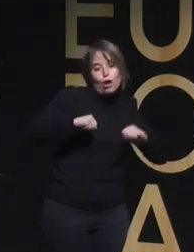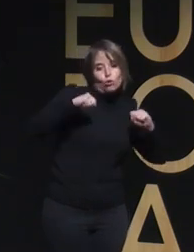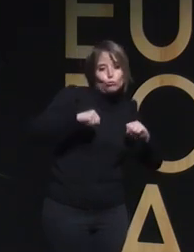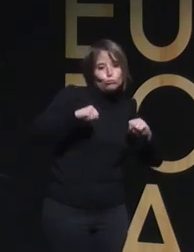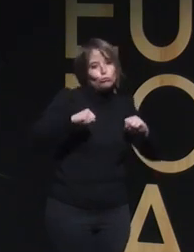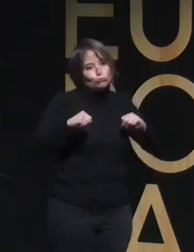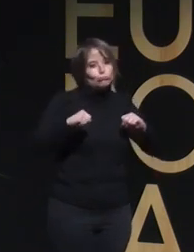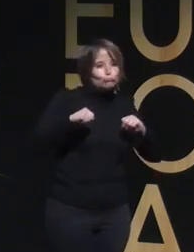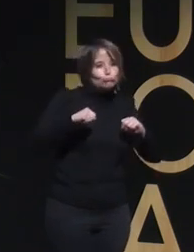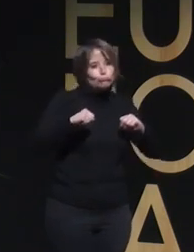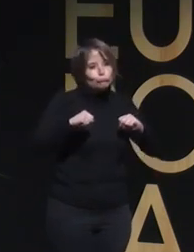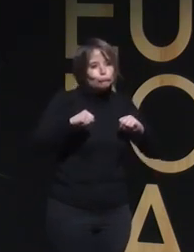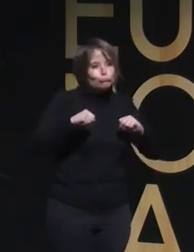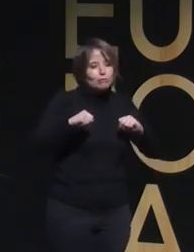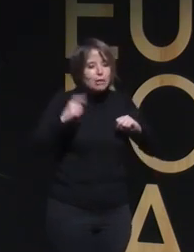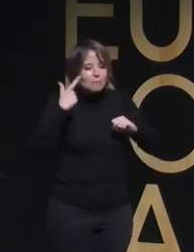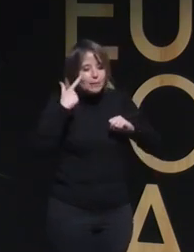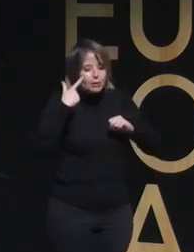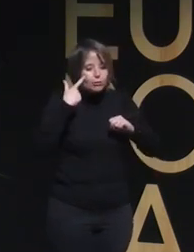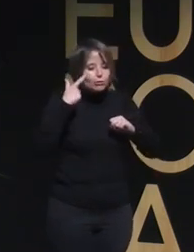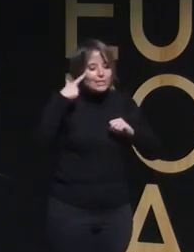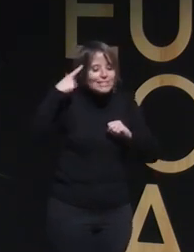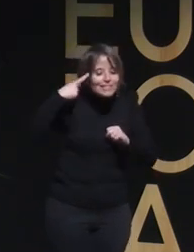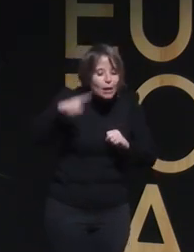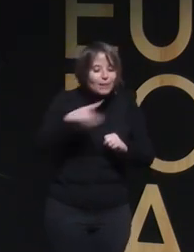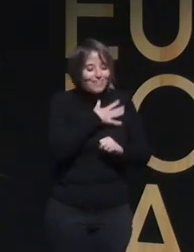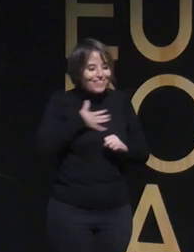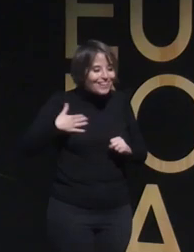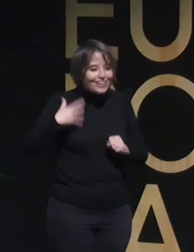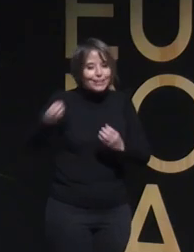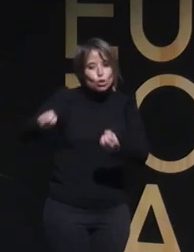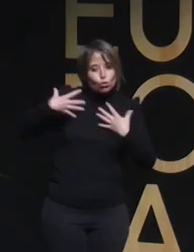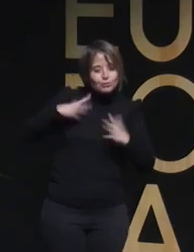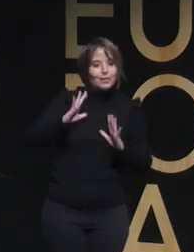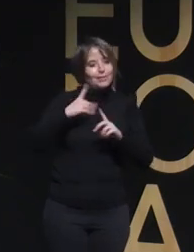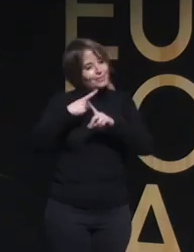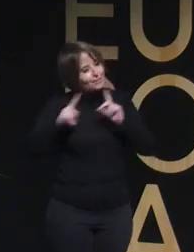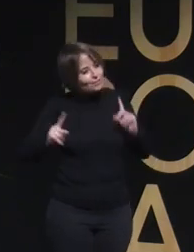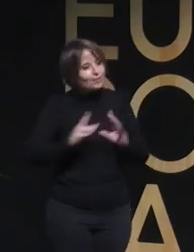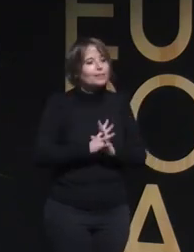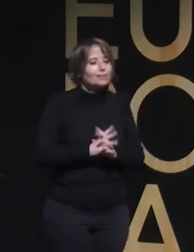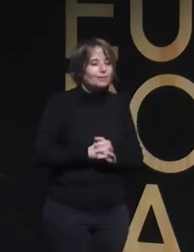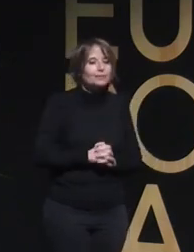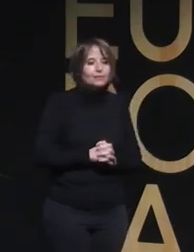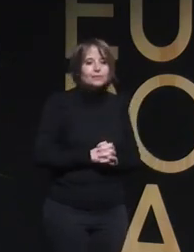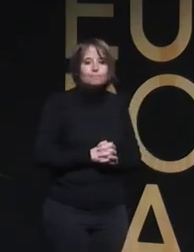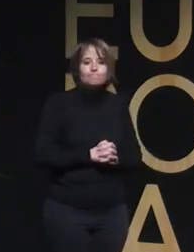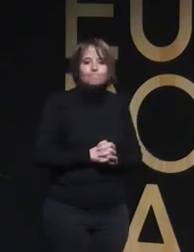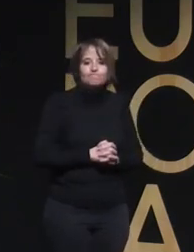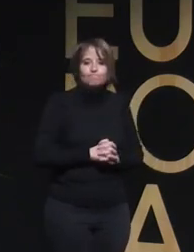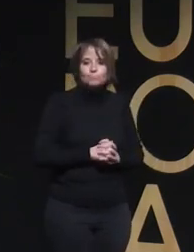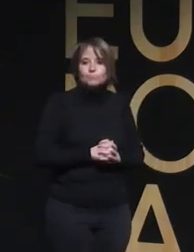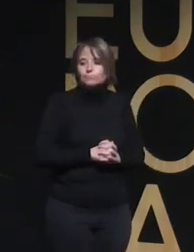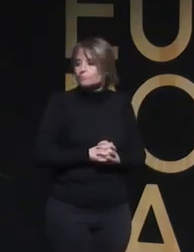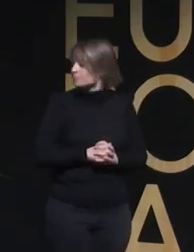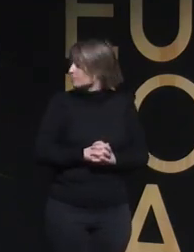pero creo que intentar invertir en querer saber y que el otro te pueda contar, creo que merece la pena gastar esa carta, yo creo. No sé. Hay